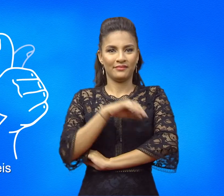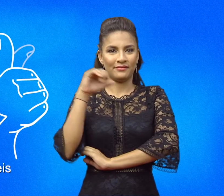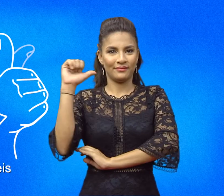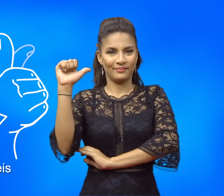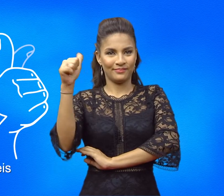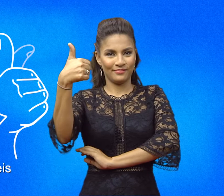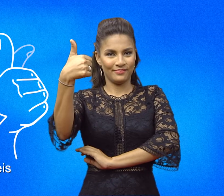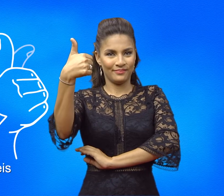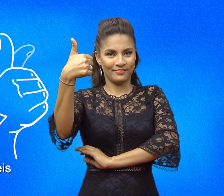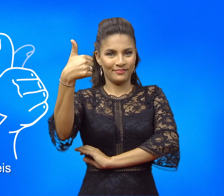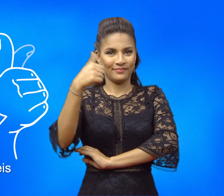6